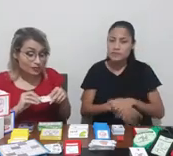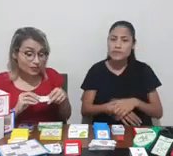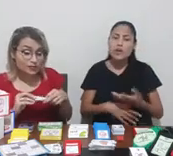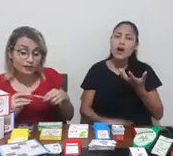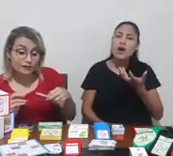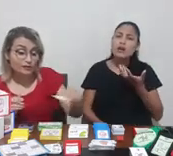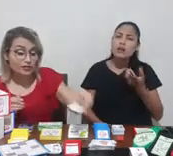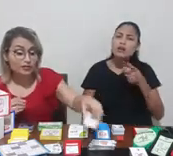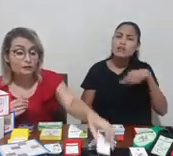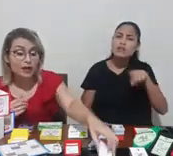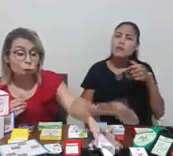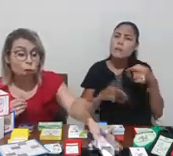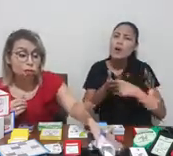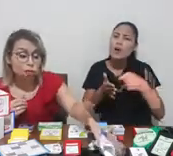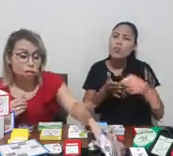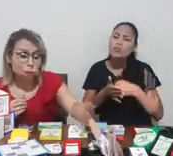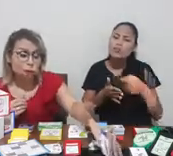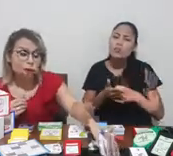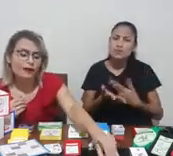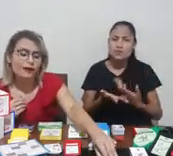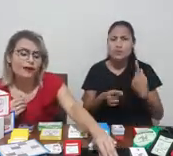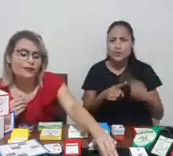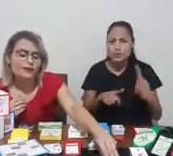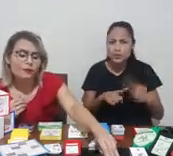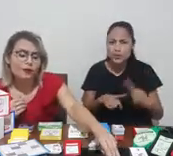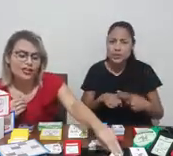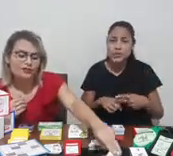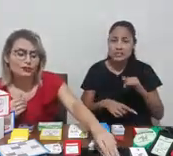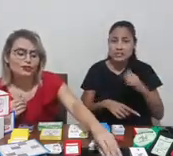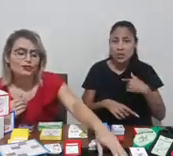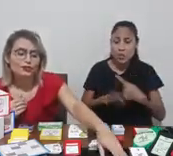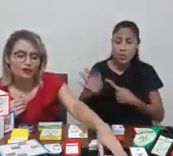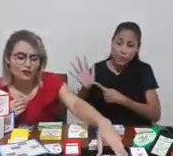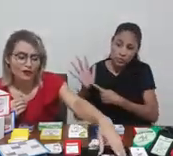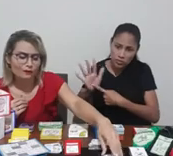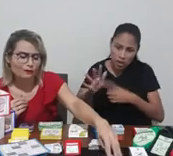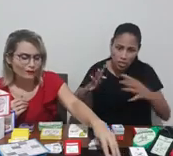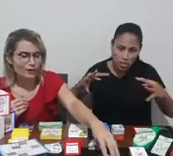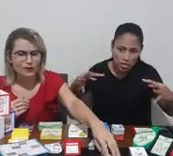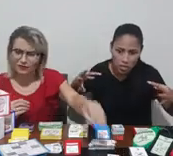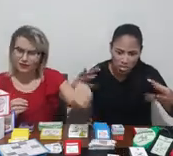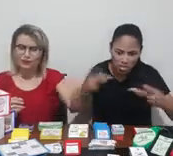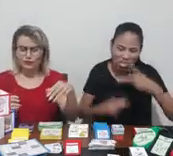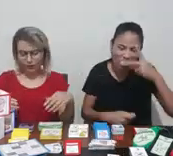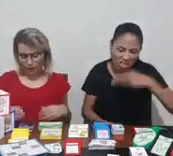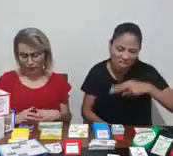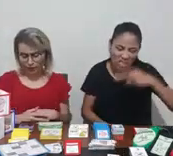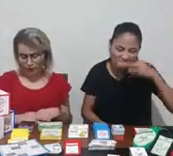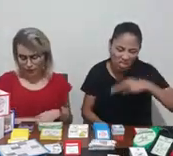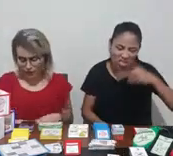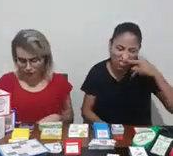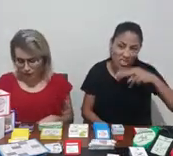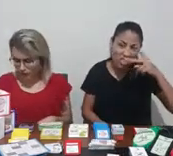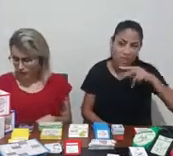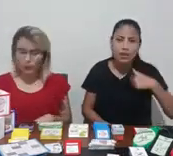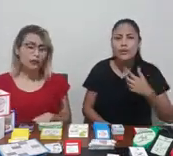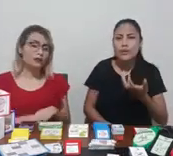que vocês fizessem perguntas, né? Porque se eu mostrar todos os jogos vai ficar muito repetitivo. Então, eu quero que